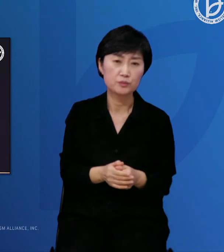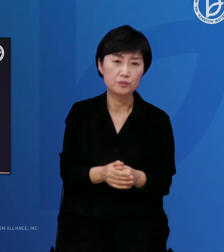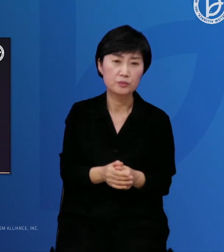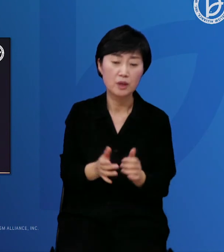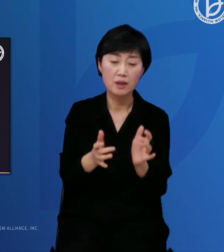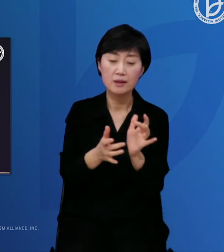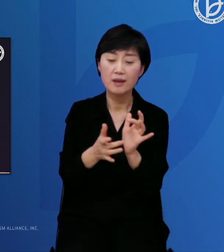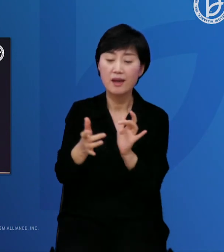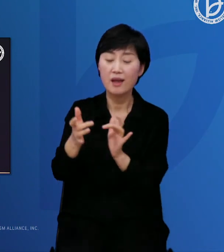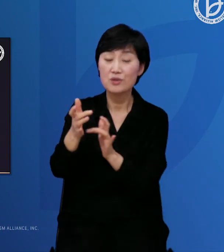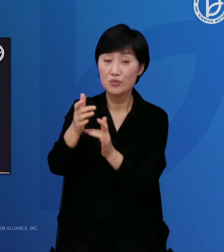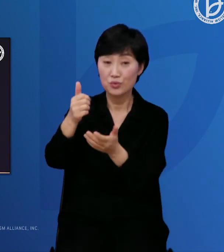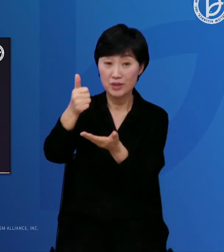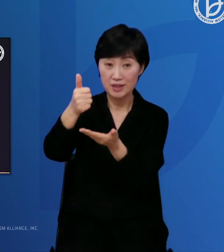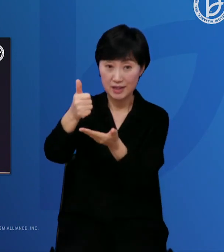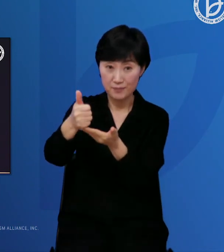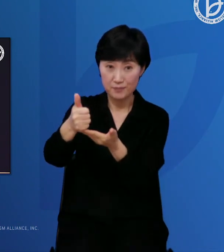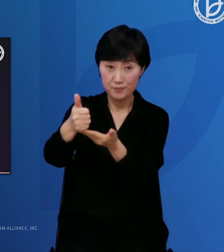예수님께서 이